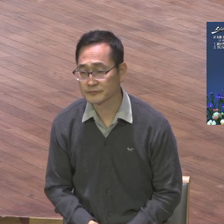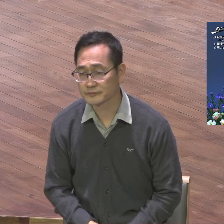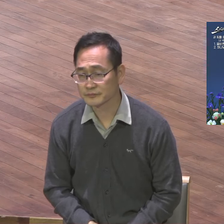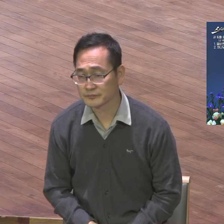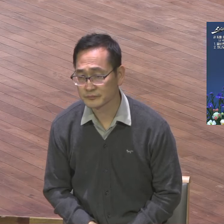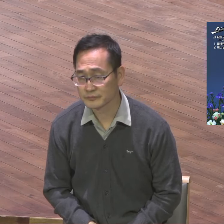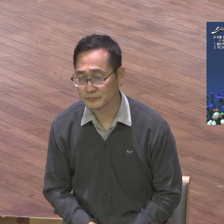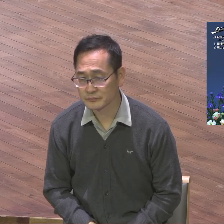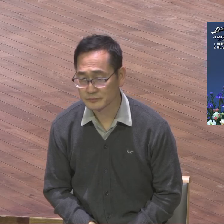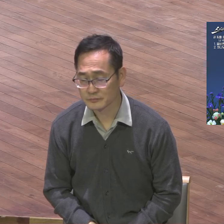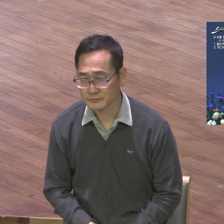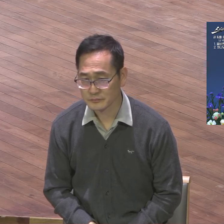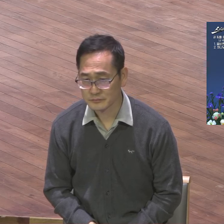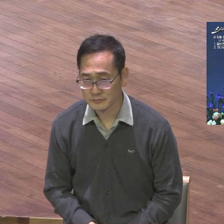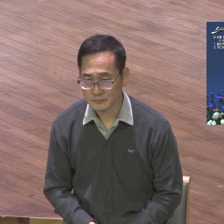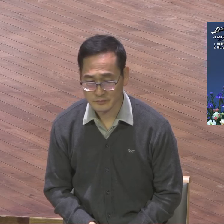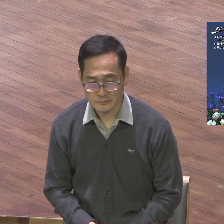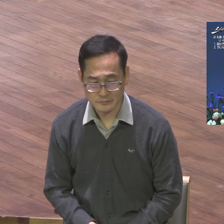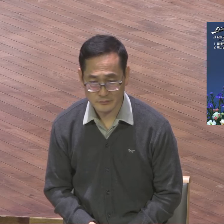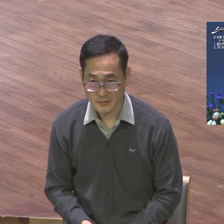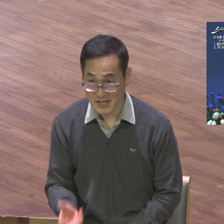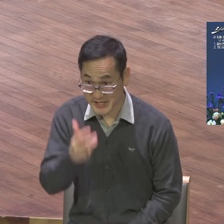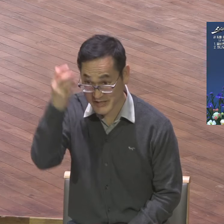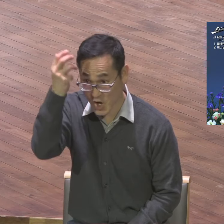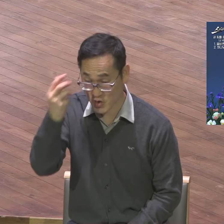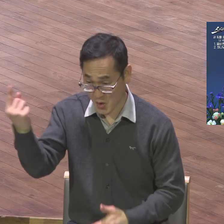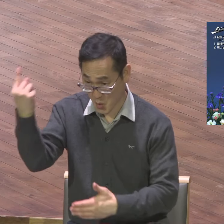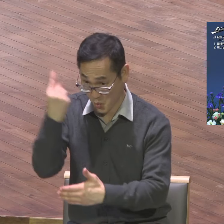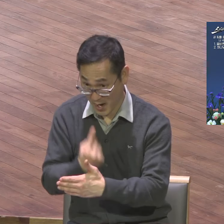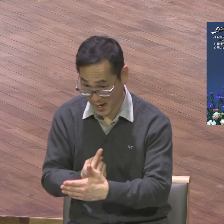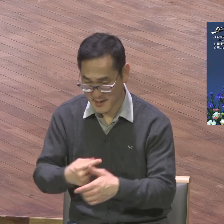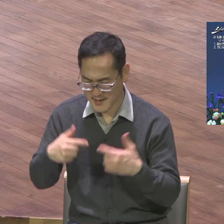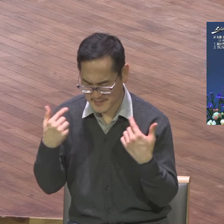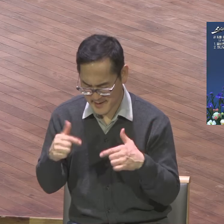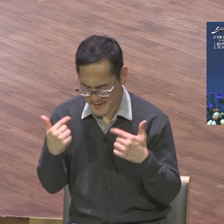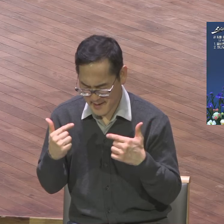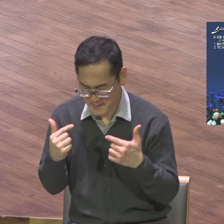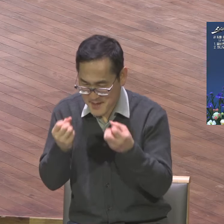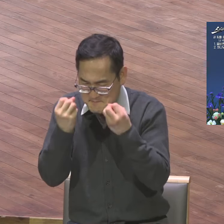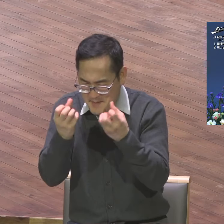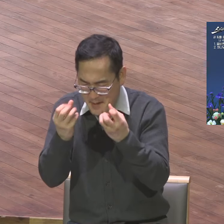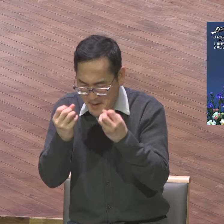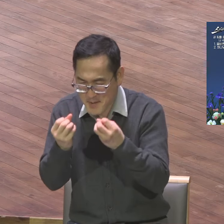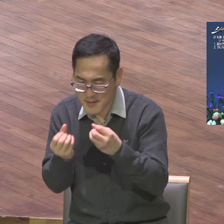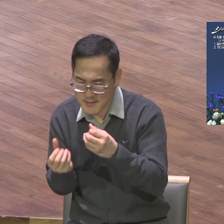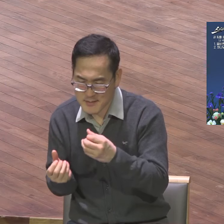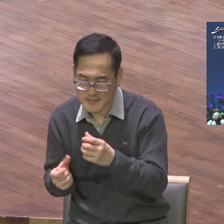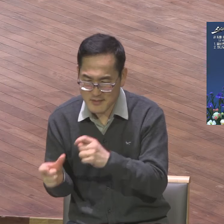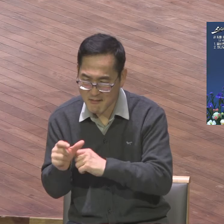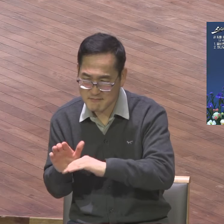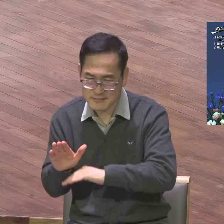성령의 사람은요 날로 날로 새로워집니다.